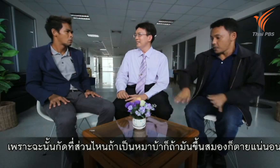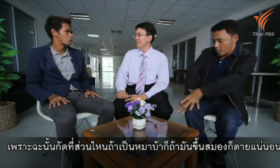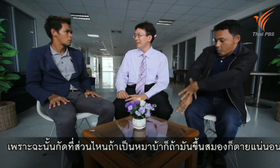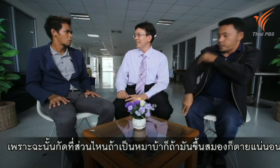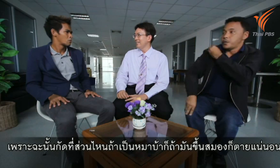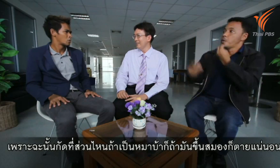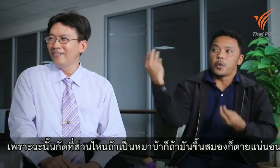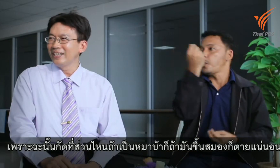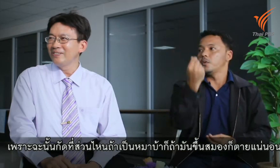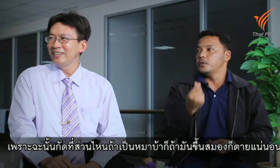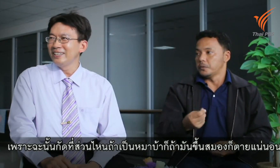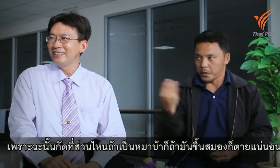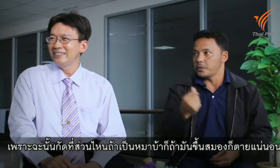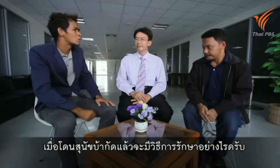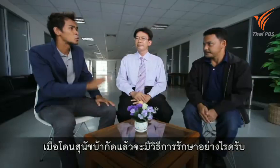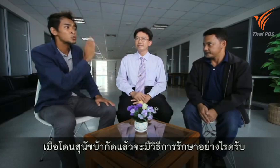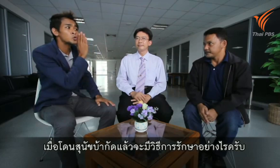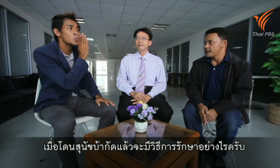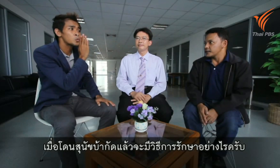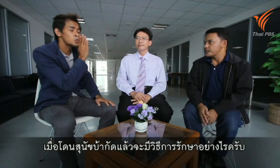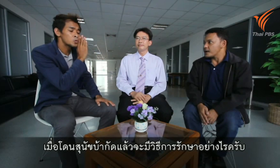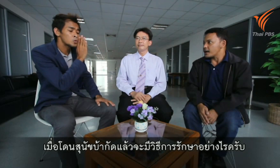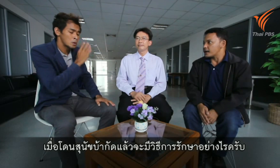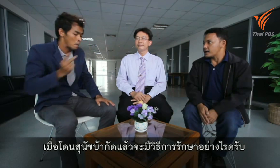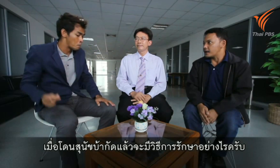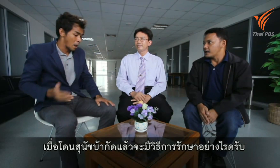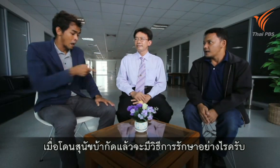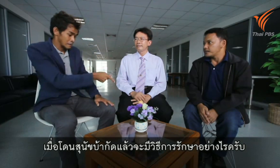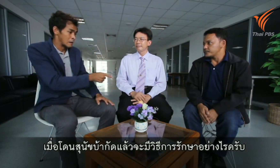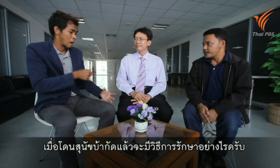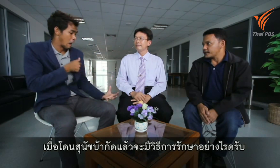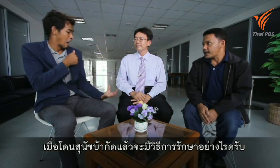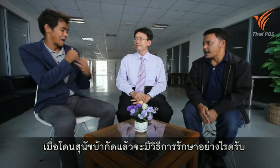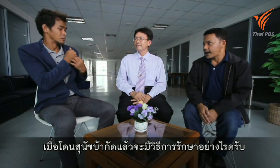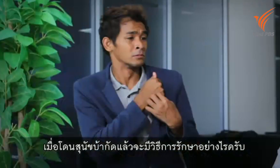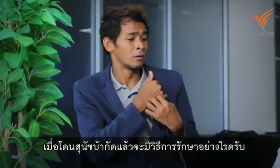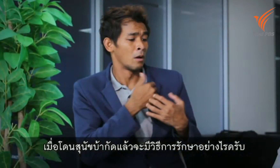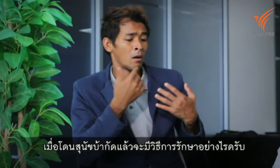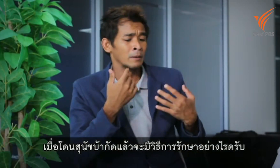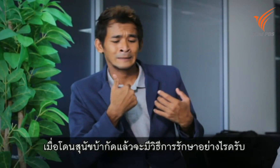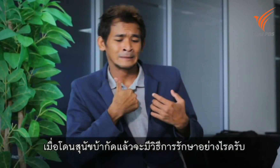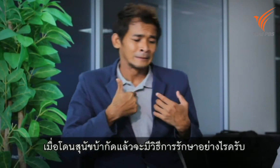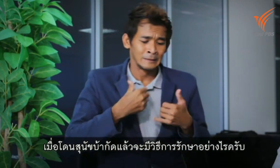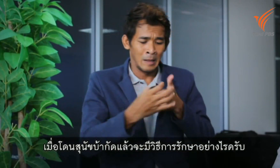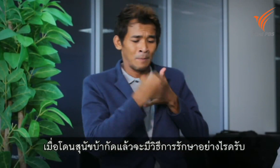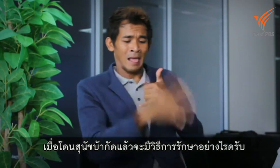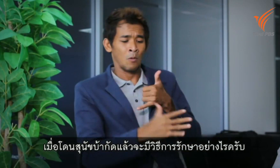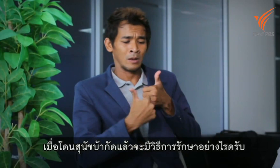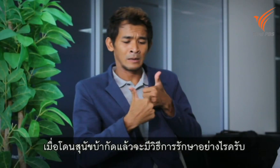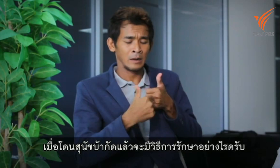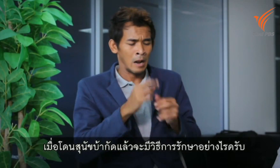แล้วก็ตายแน่นอนนะครับท่านนะ เมื่อโดนสุนัขบ้ากัดแล้วจะมีวิธีการรักษาอย่างไร